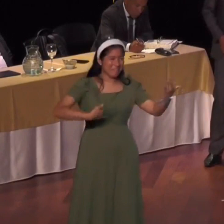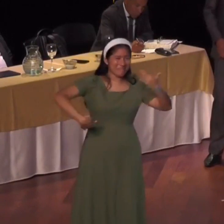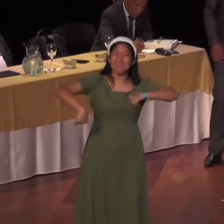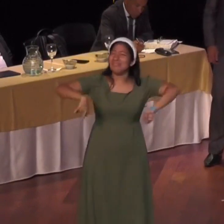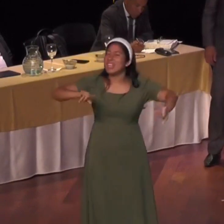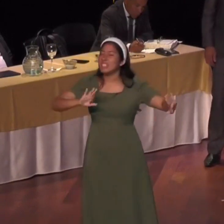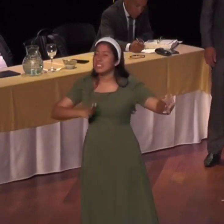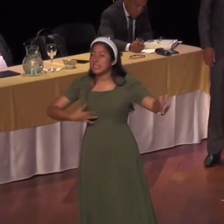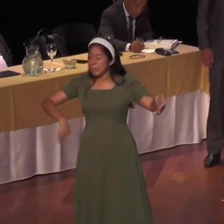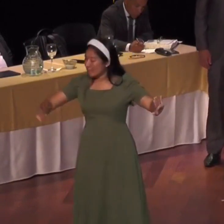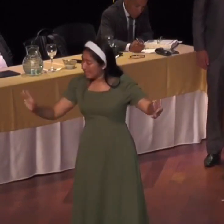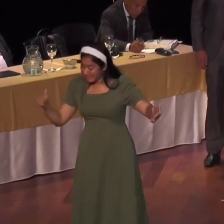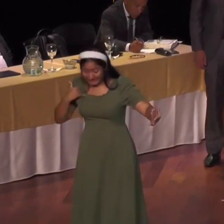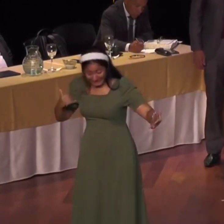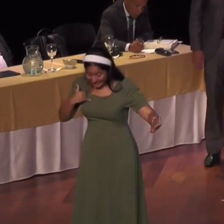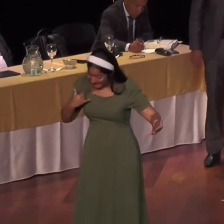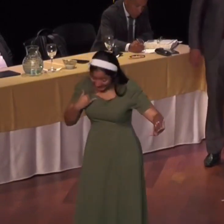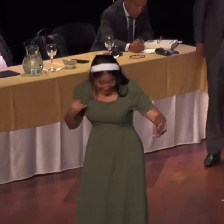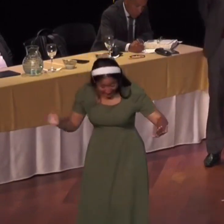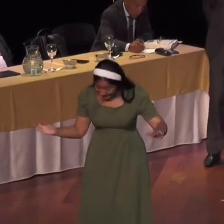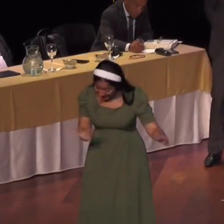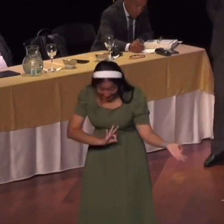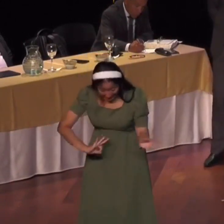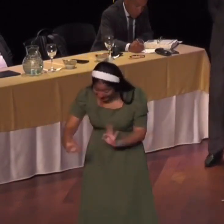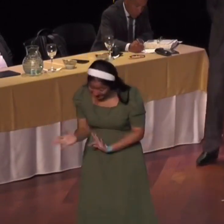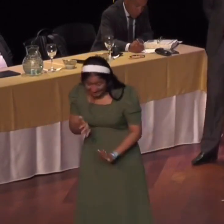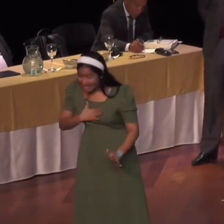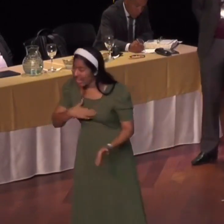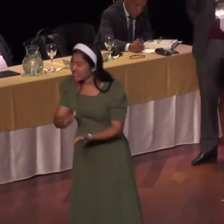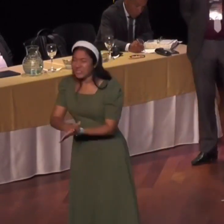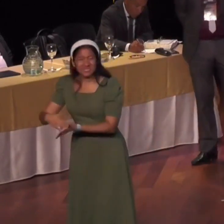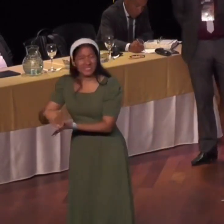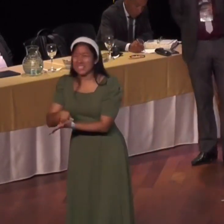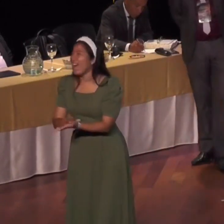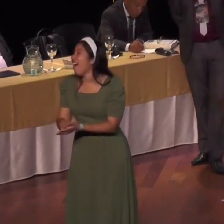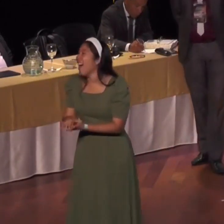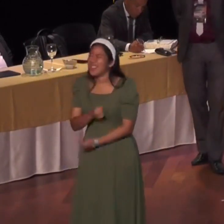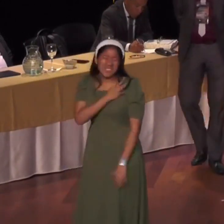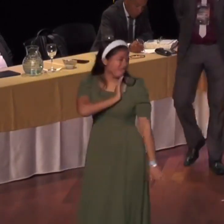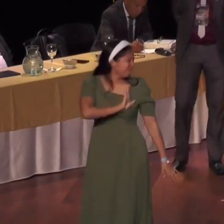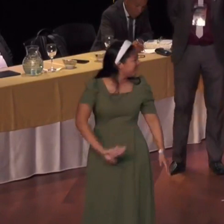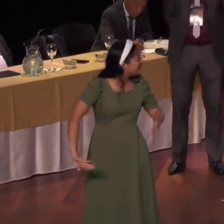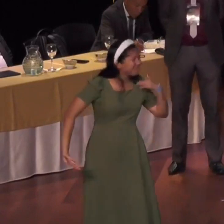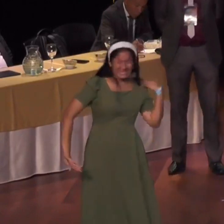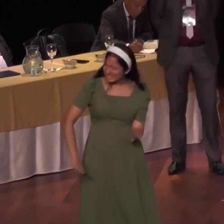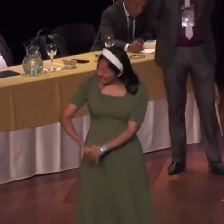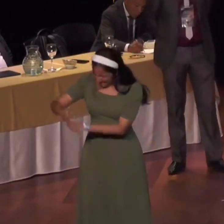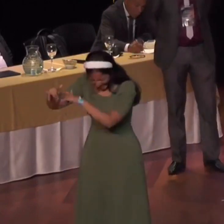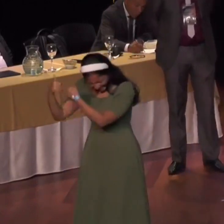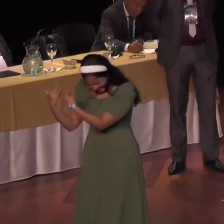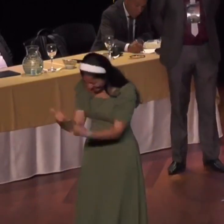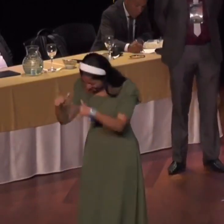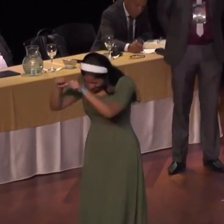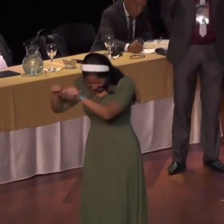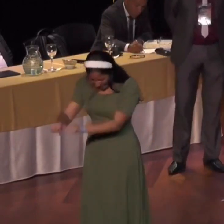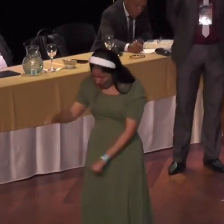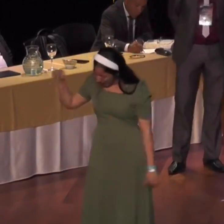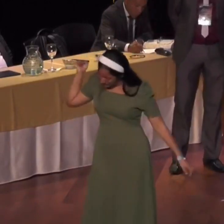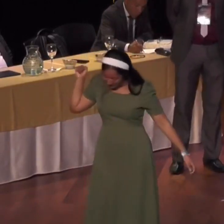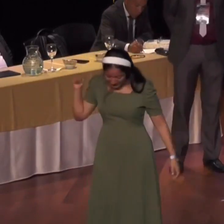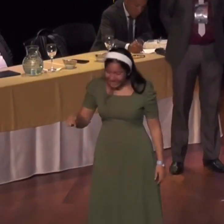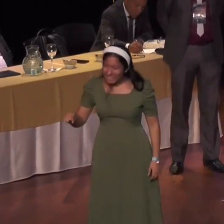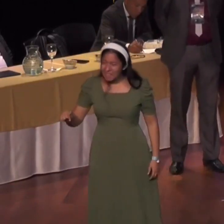sus circunstancias y ya tiró la toalla y ya dijo, no puedo más, y ya creyó que quedó sepultado el